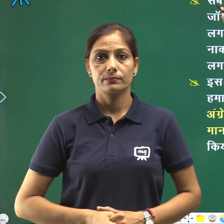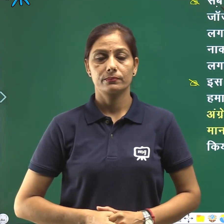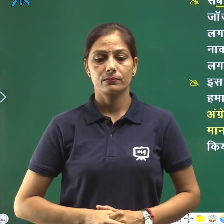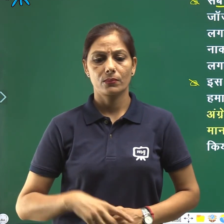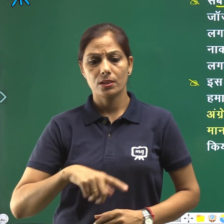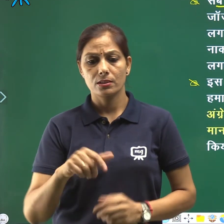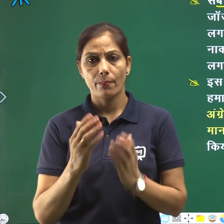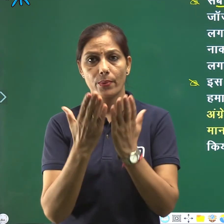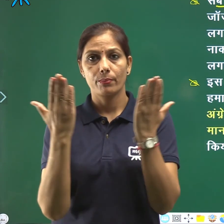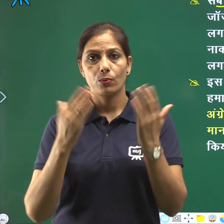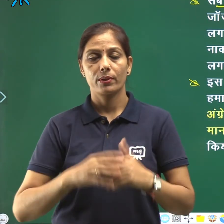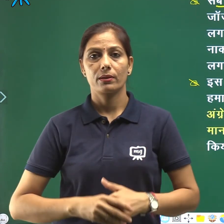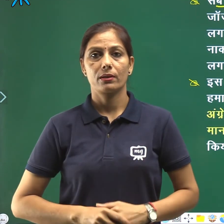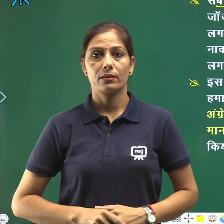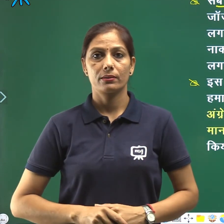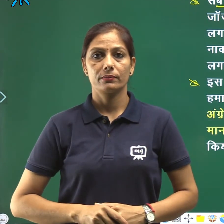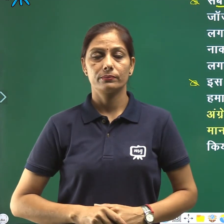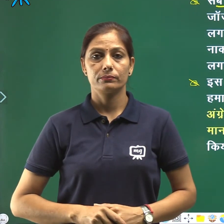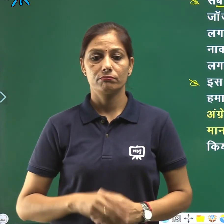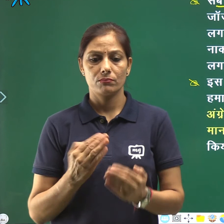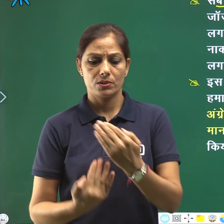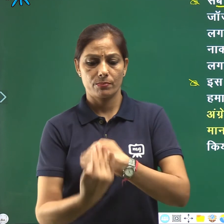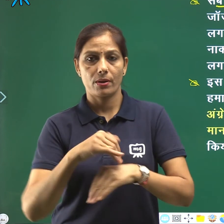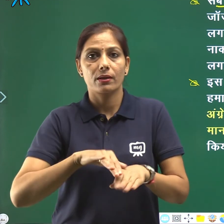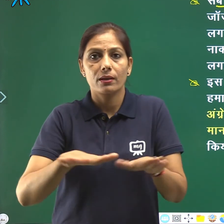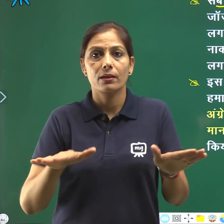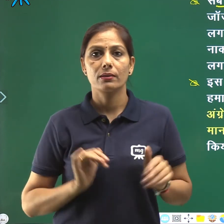सब अखबारों में छपा कि